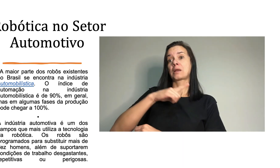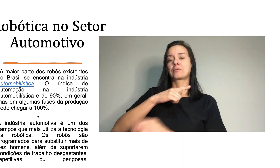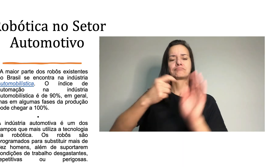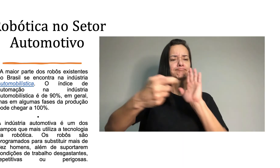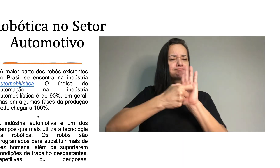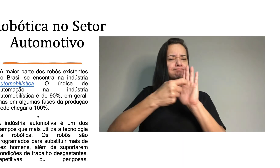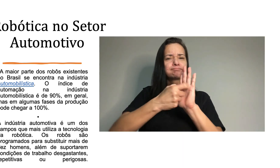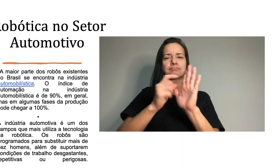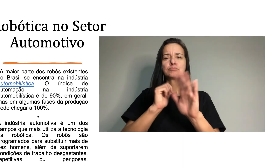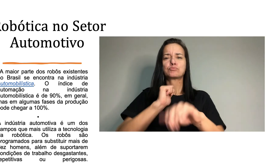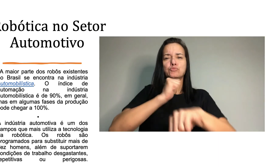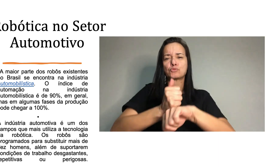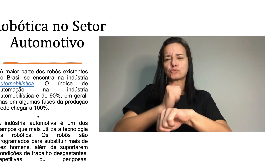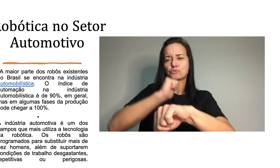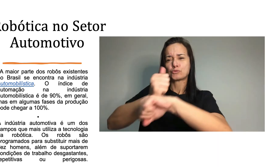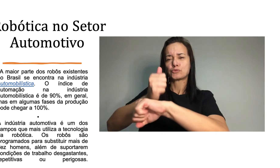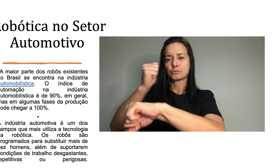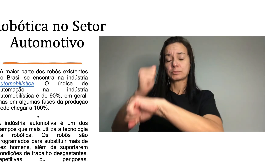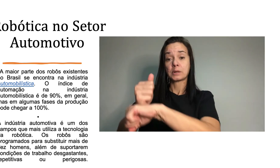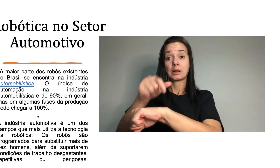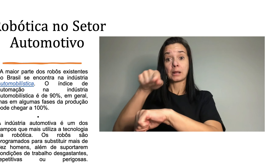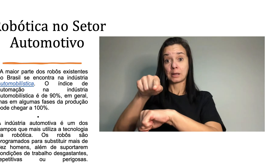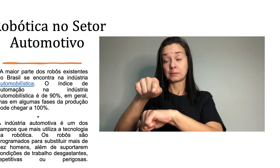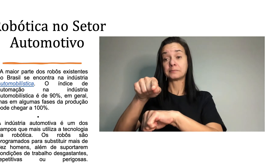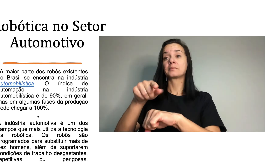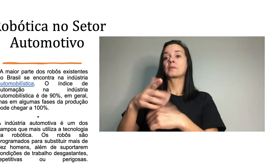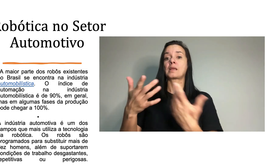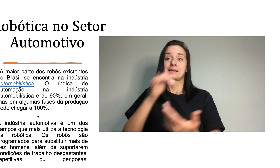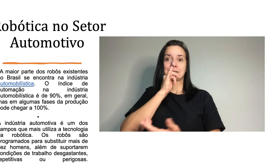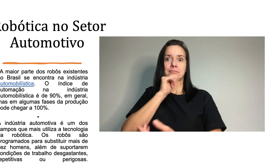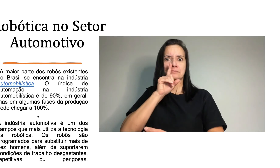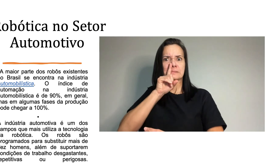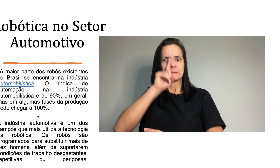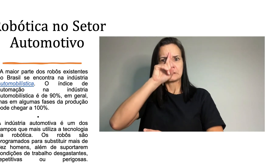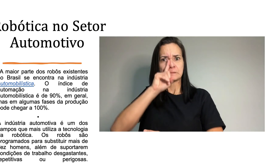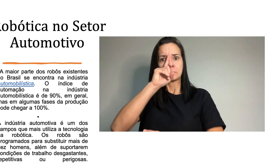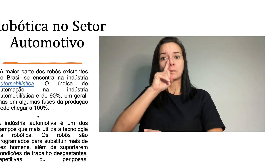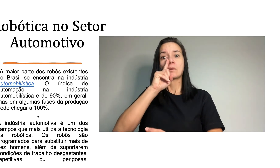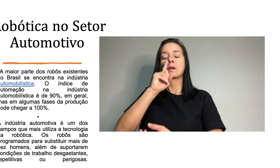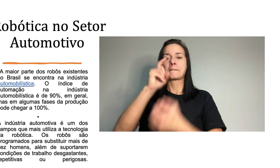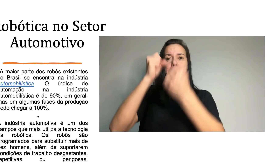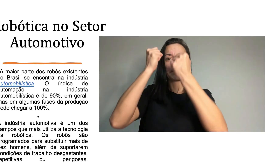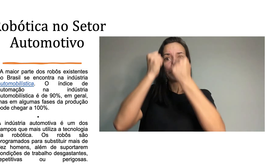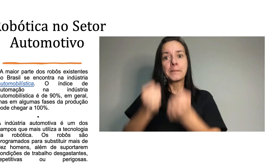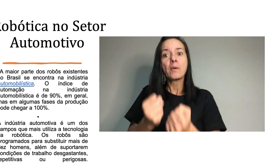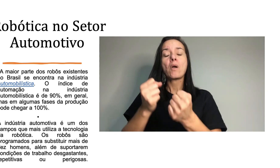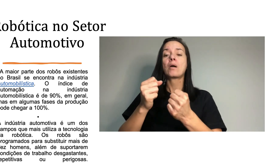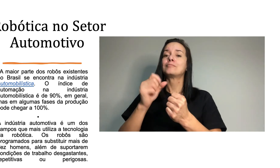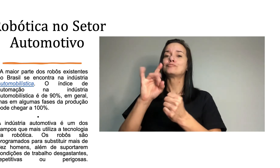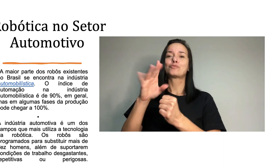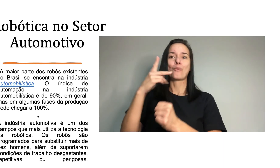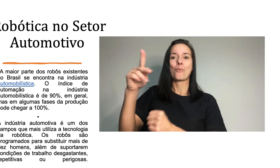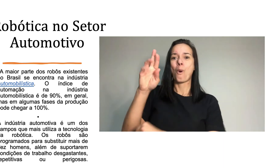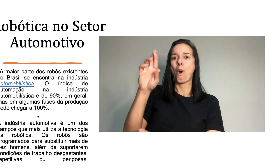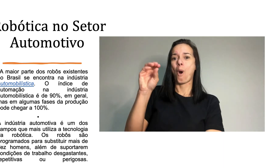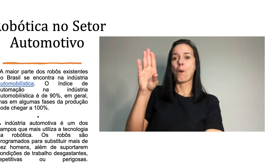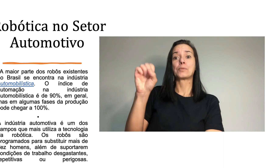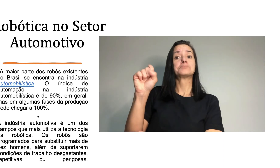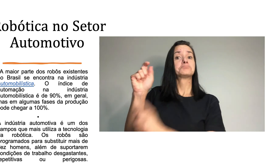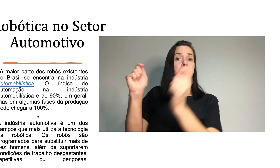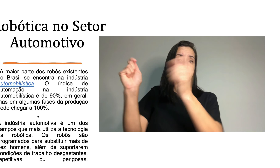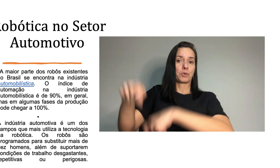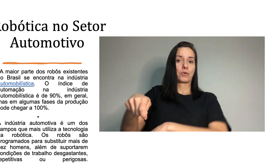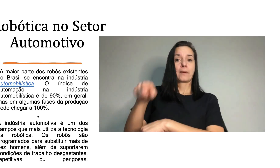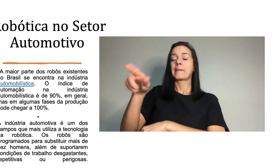Os robôs são programados para substituir os humanos em trabalhos